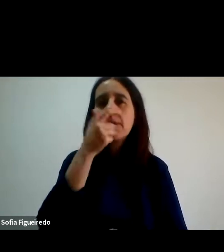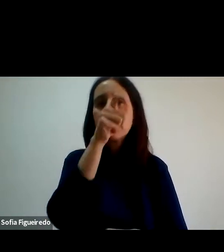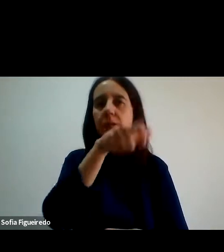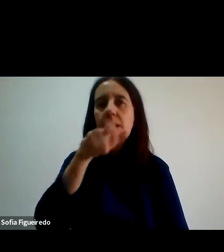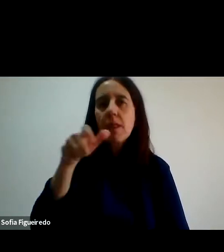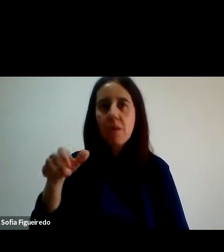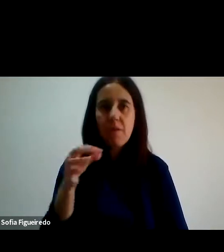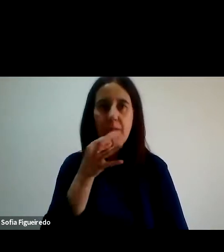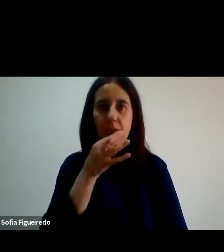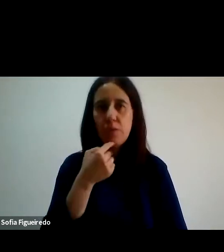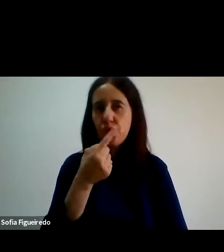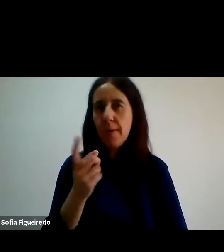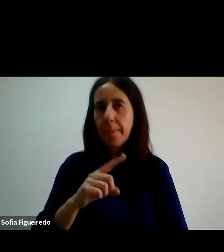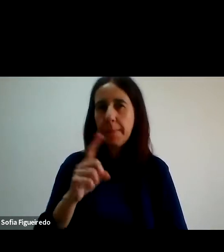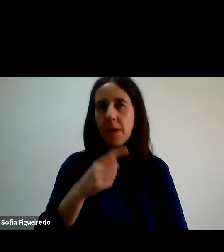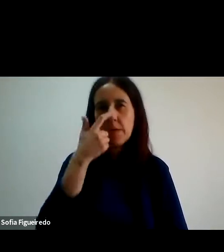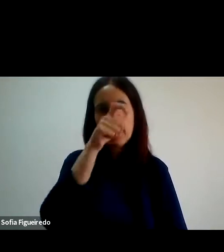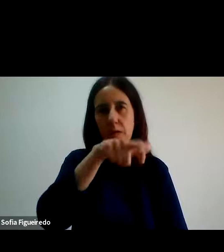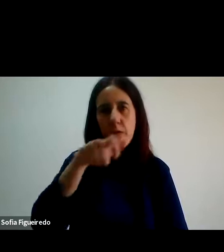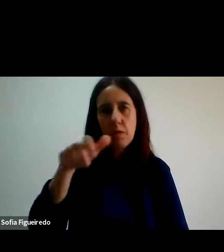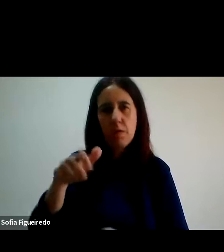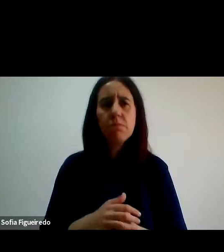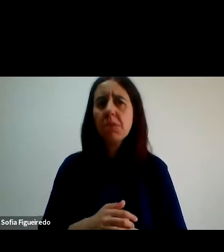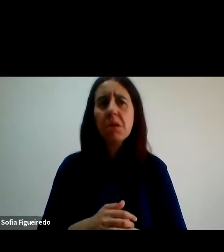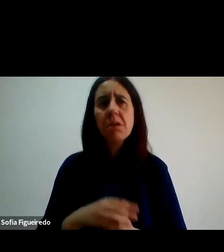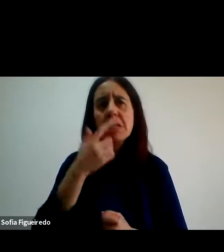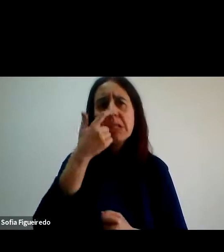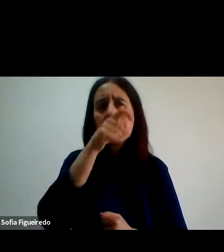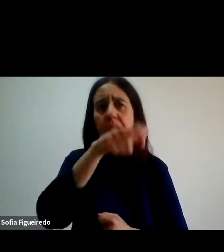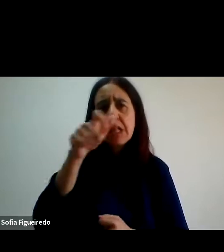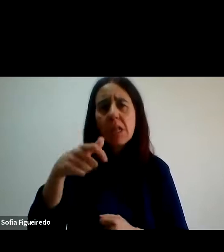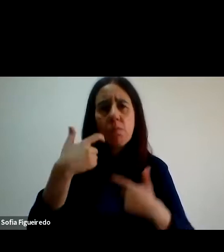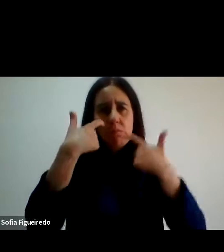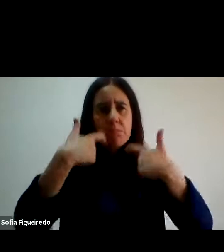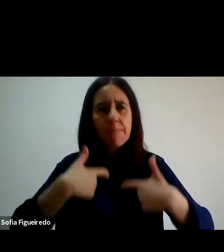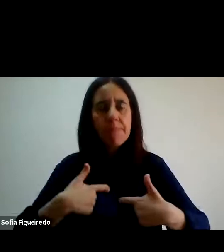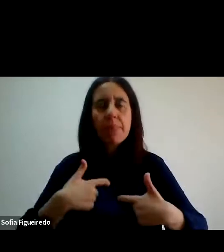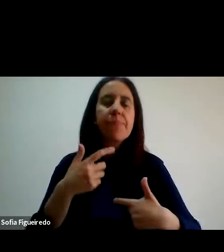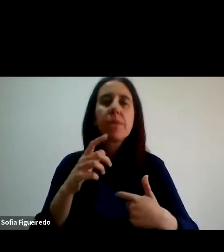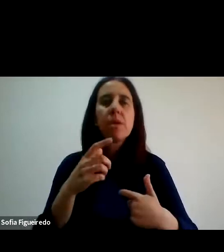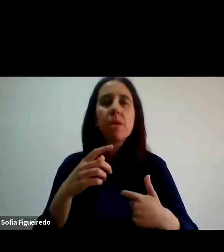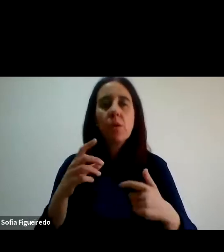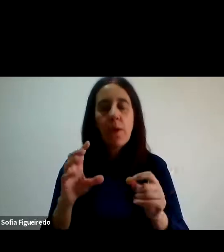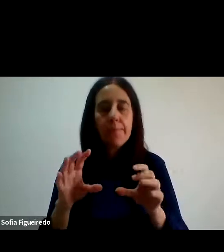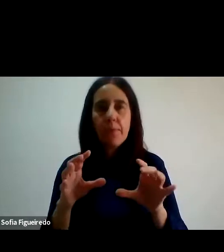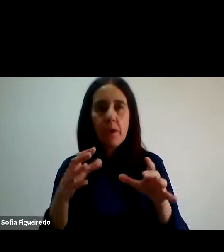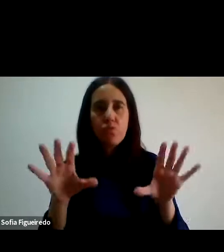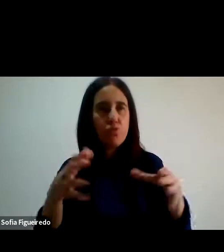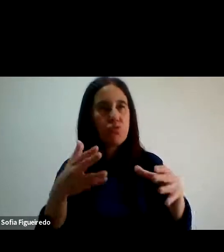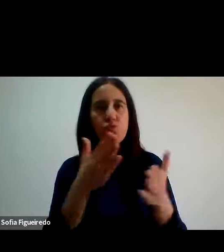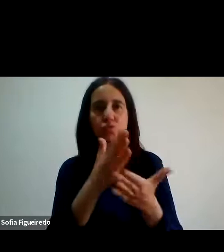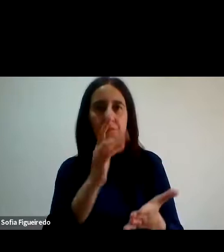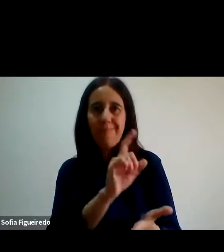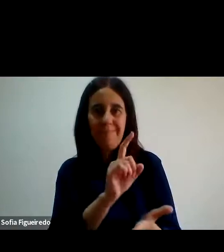eu já aqui referi várias vezes a questão do cidadão, mas o cidadão não é uma pessoa, não é uma massa, quer dizer, o cidadão é uma pessoa. E se nós estivermos